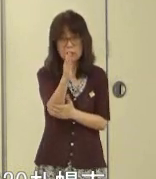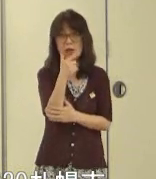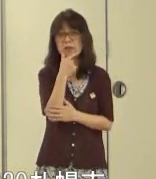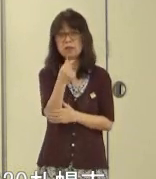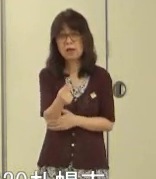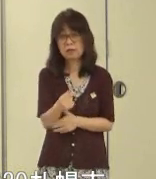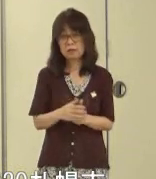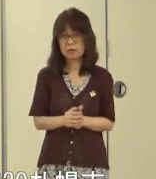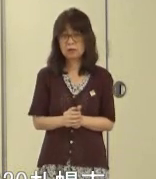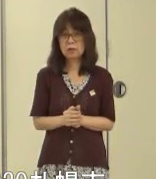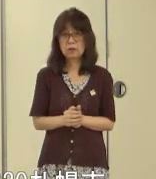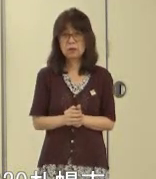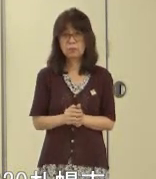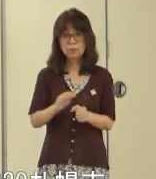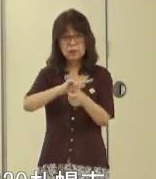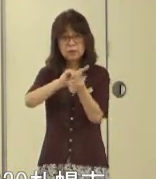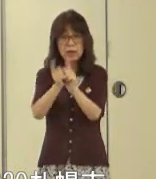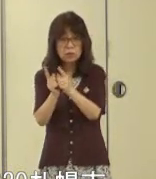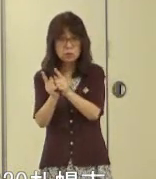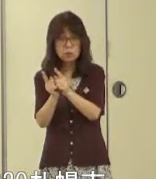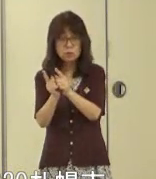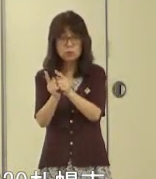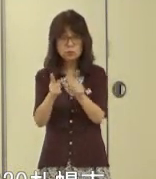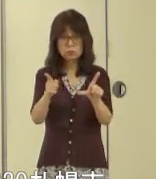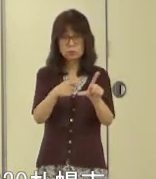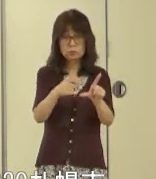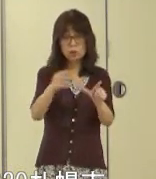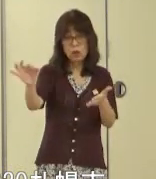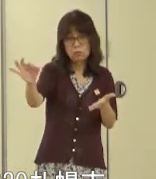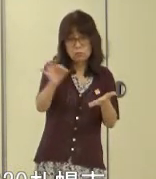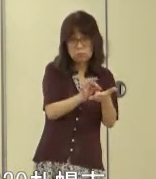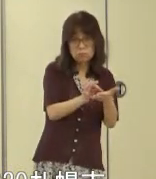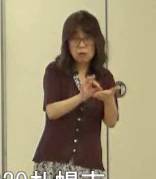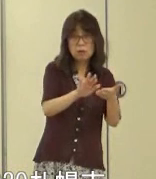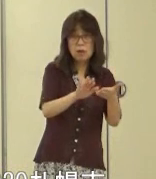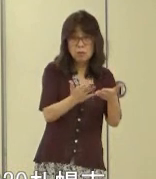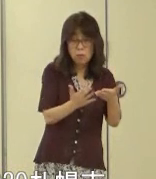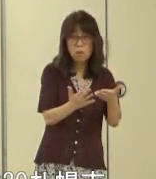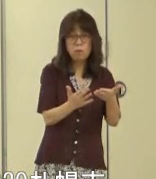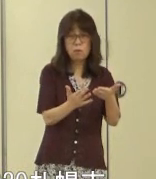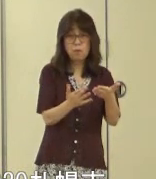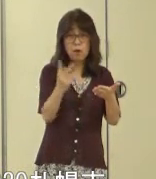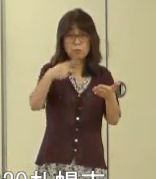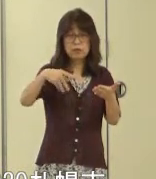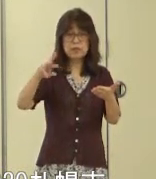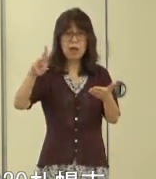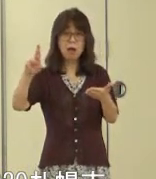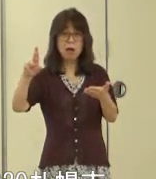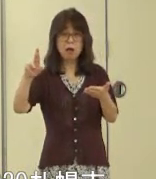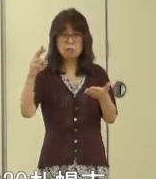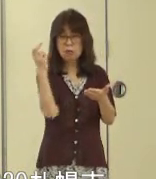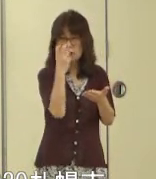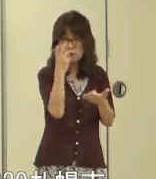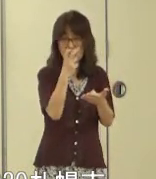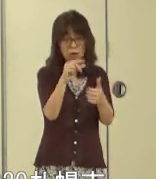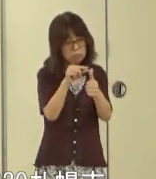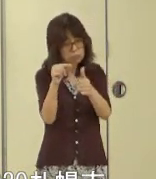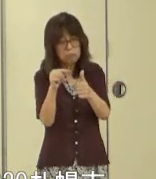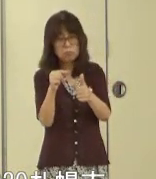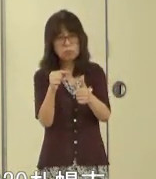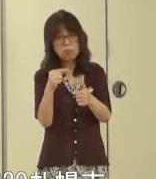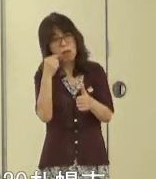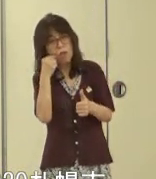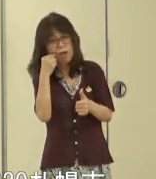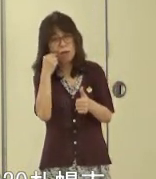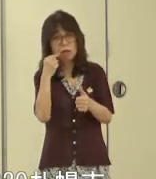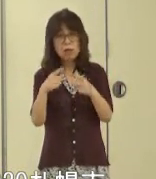う接触通知があってもですね、PCR 検査を受けられなかったということが全国的に問題